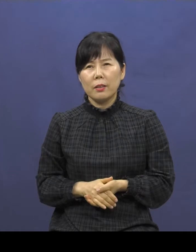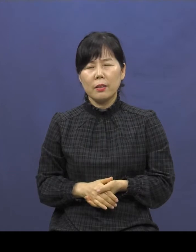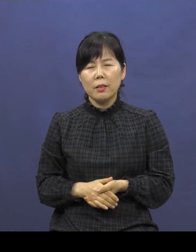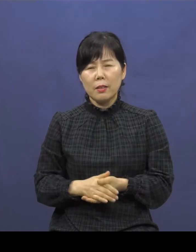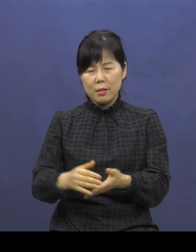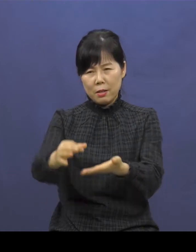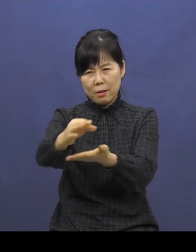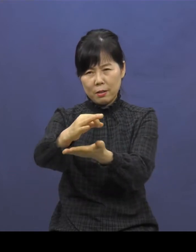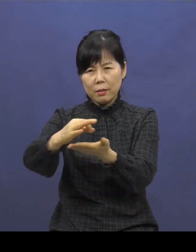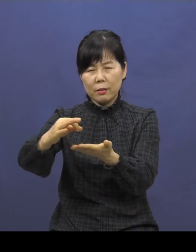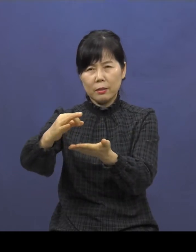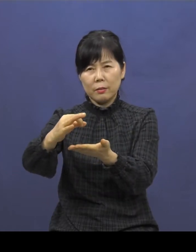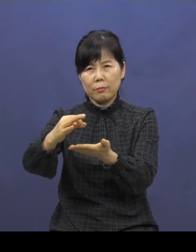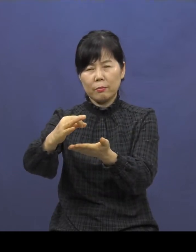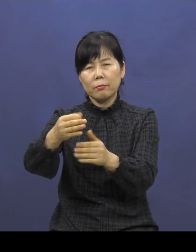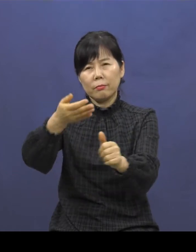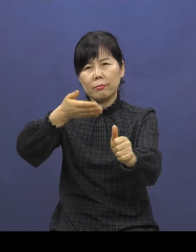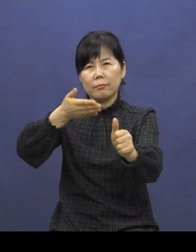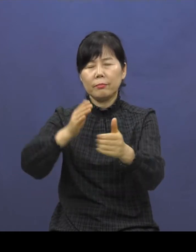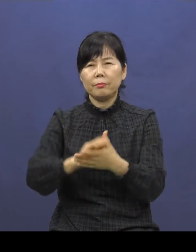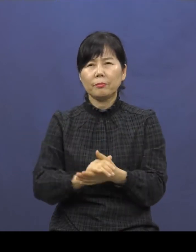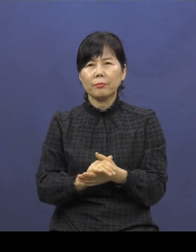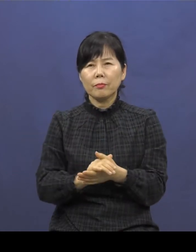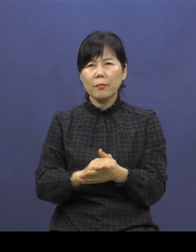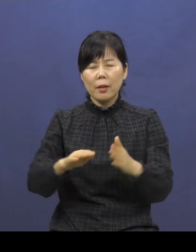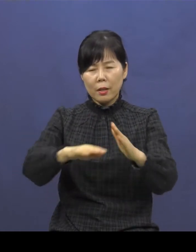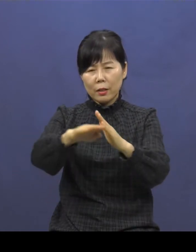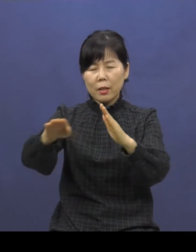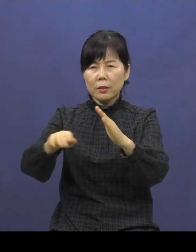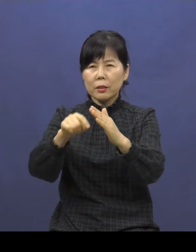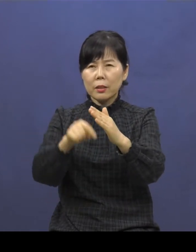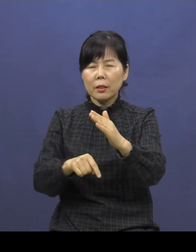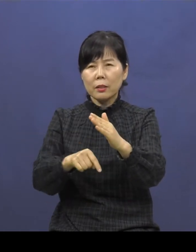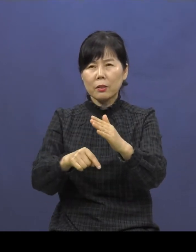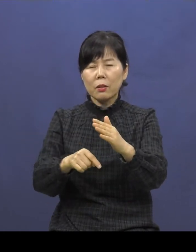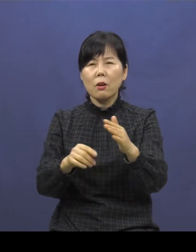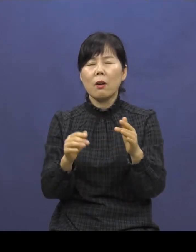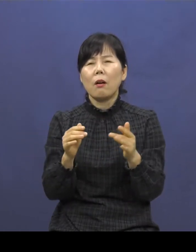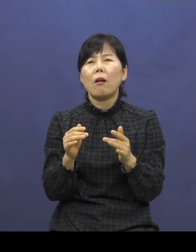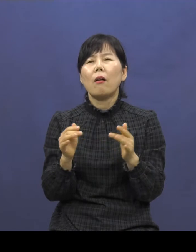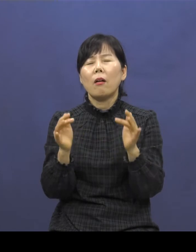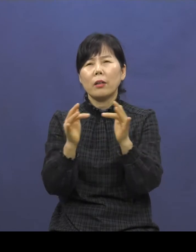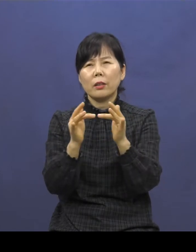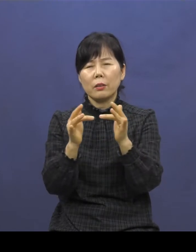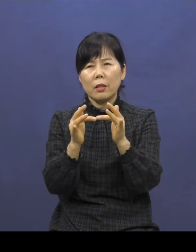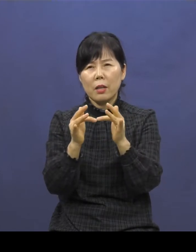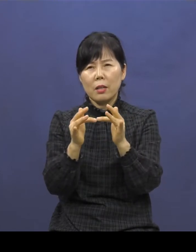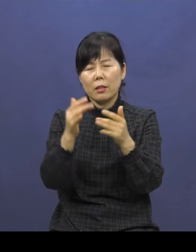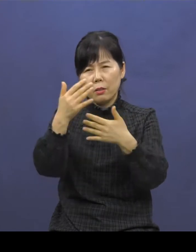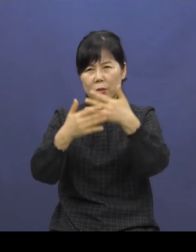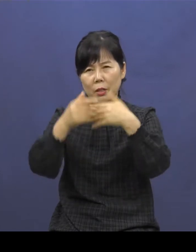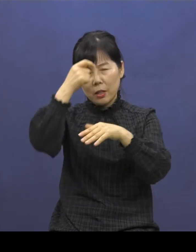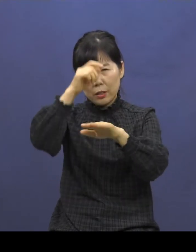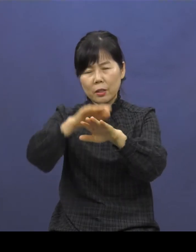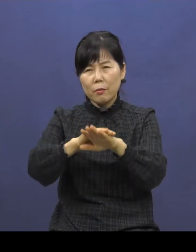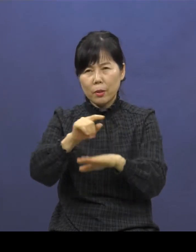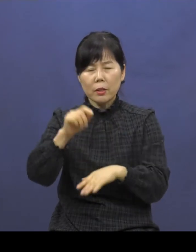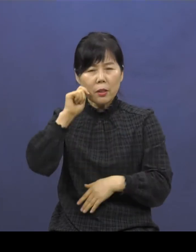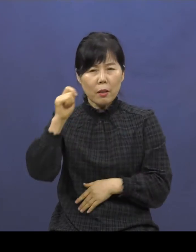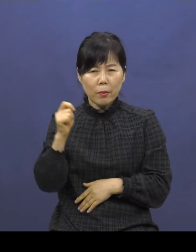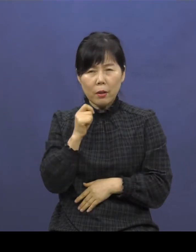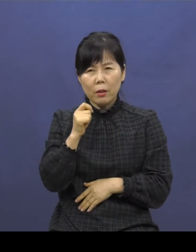아시고 헌금을 해주시면 좋겠습니다. 그리고 가정에서 드리는 영상 새벽 기도회 다시 한번